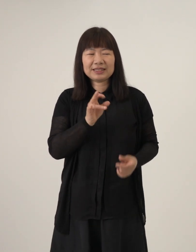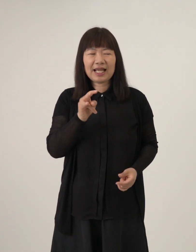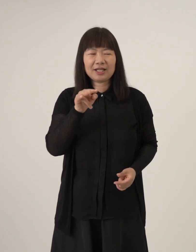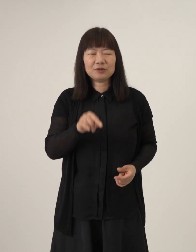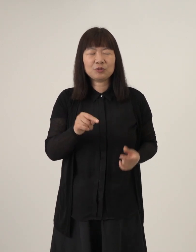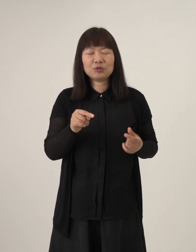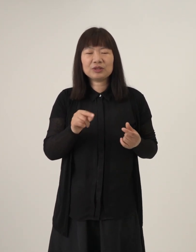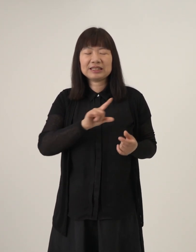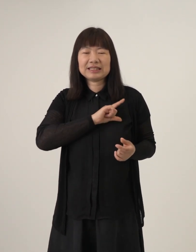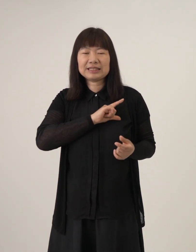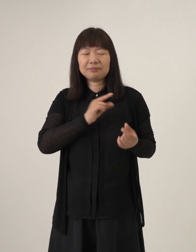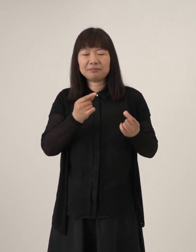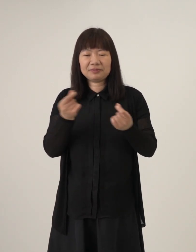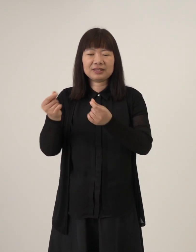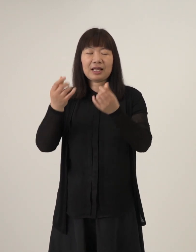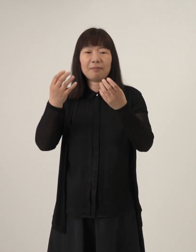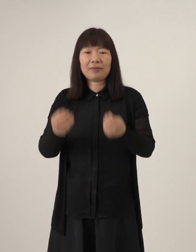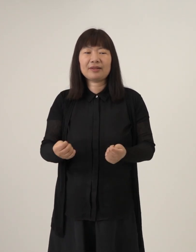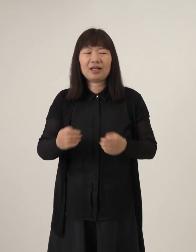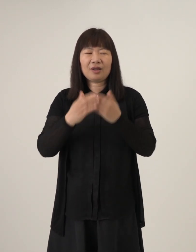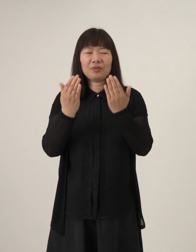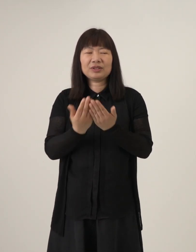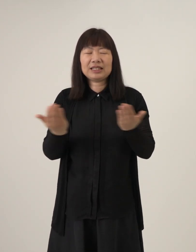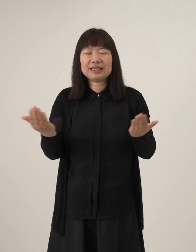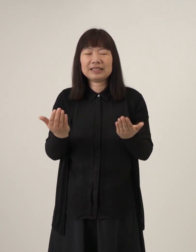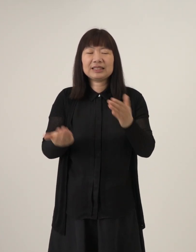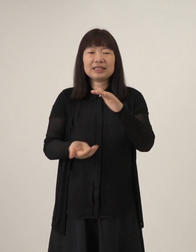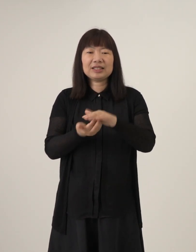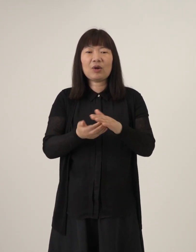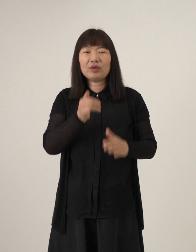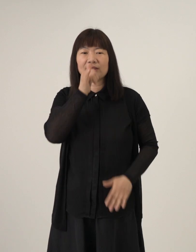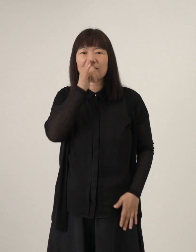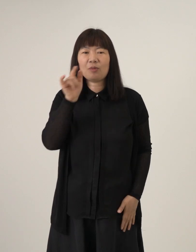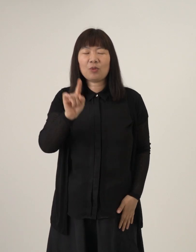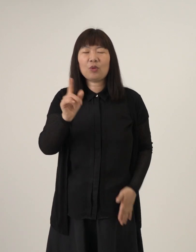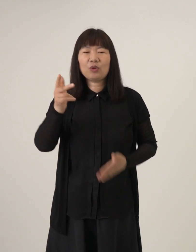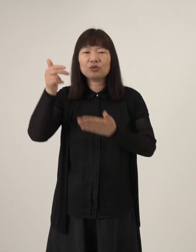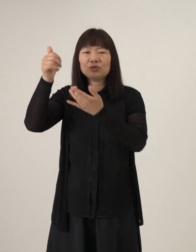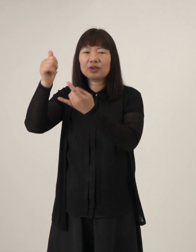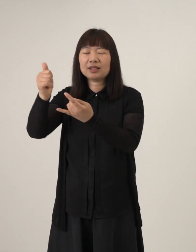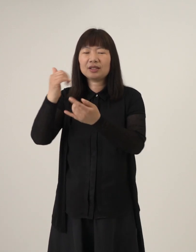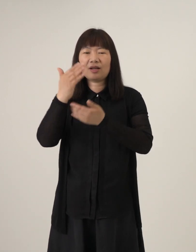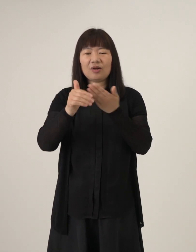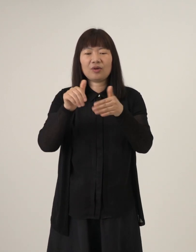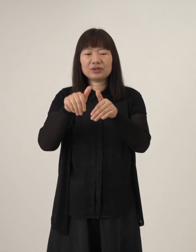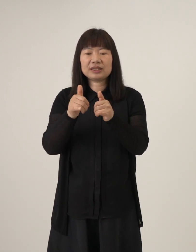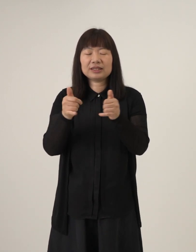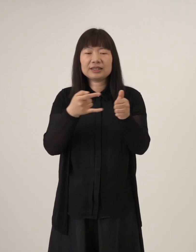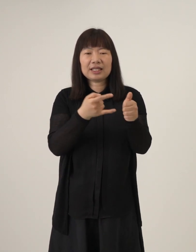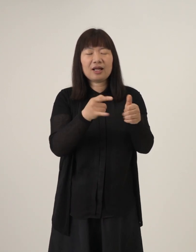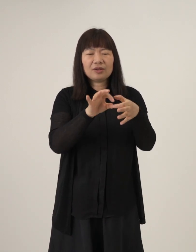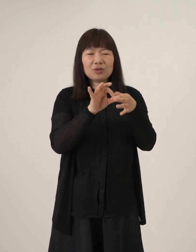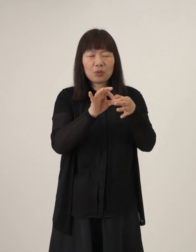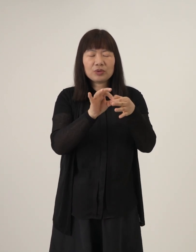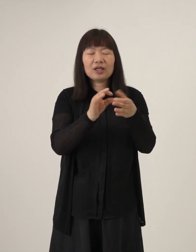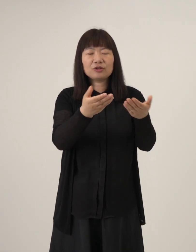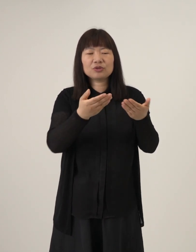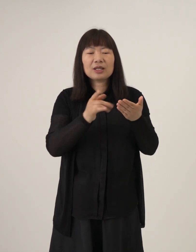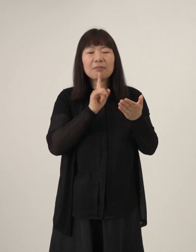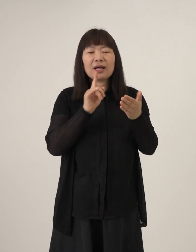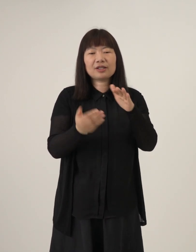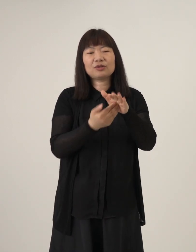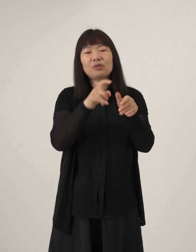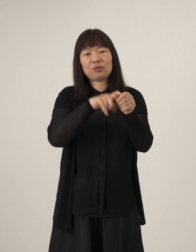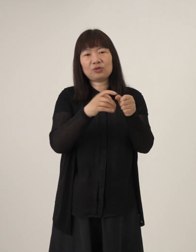많았어요. 이 모든 일이 된 것은 주께서 선지자로 하신 말씀을 이루려